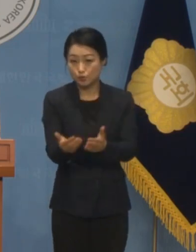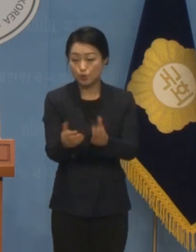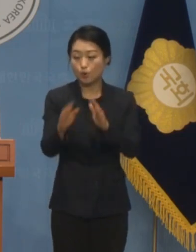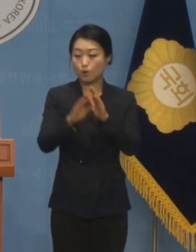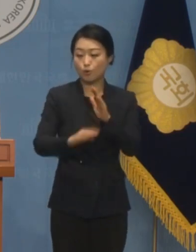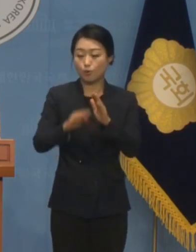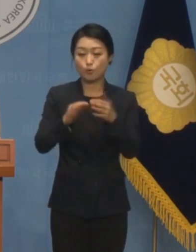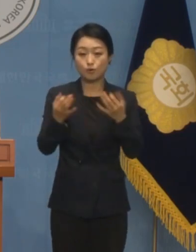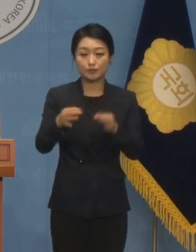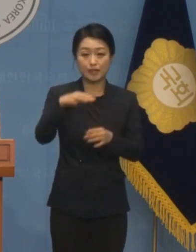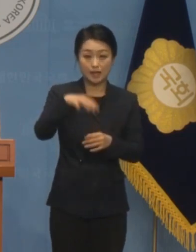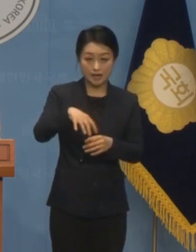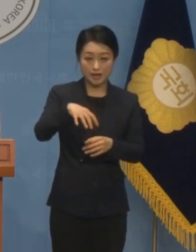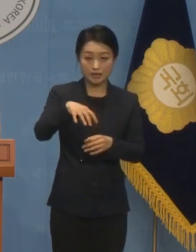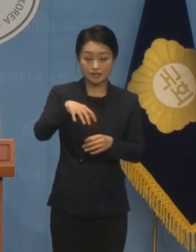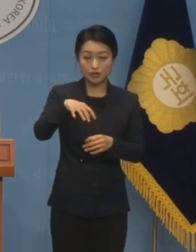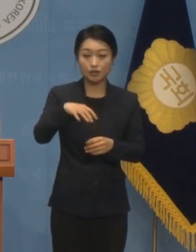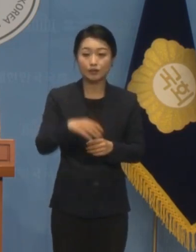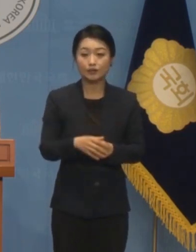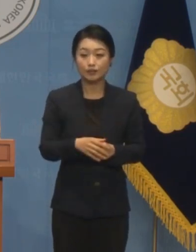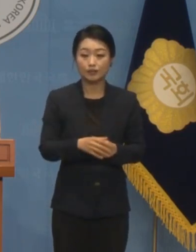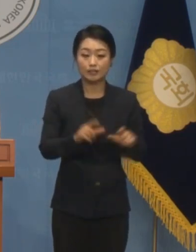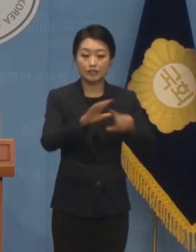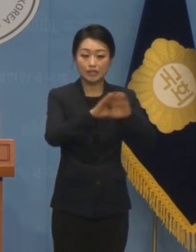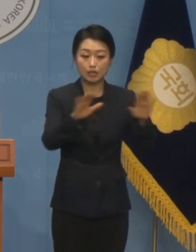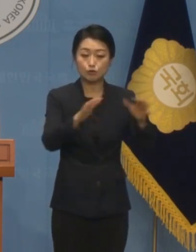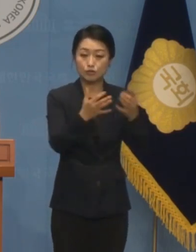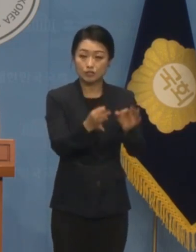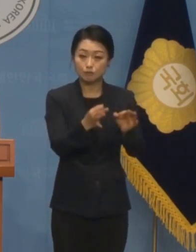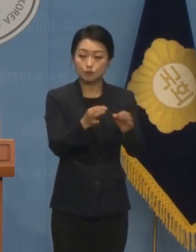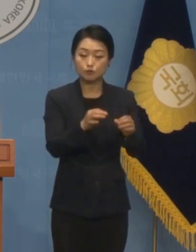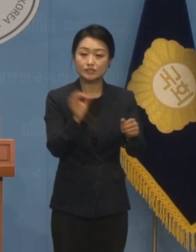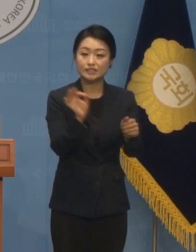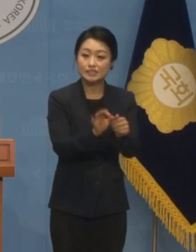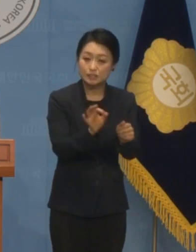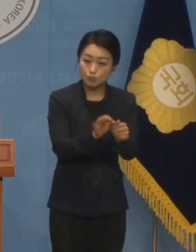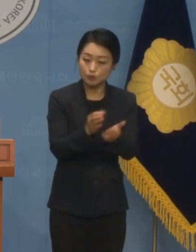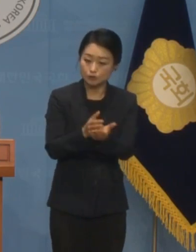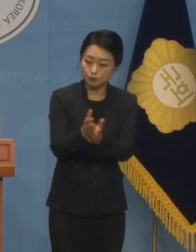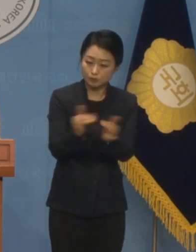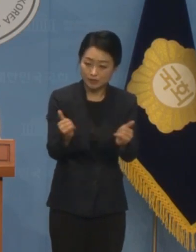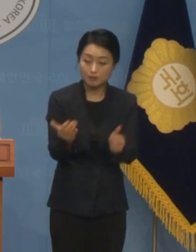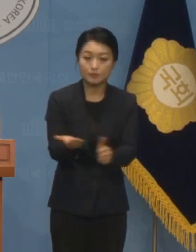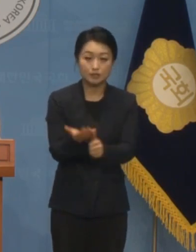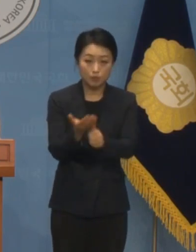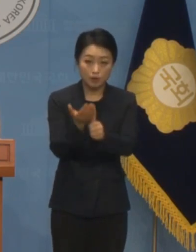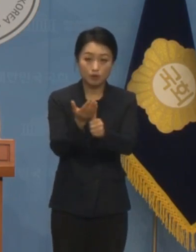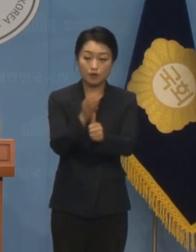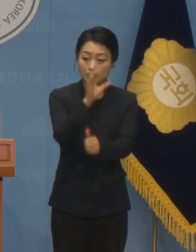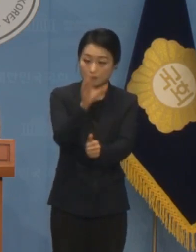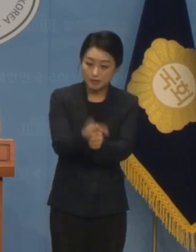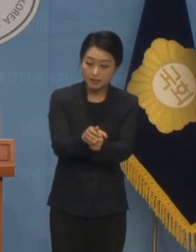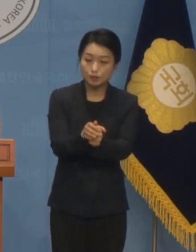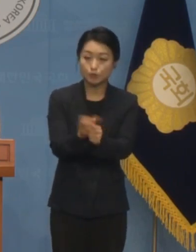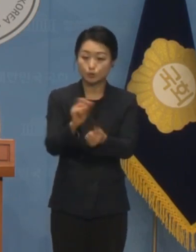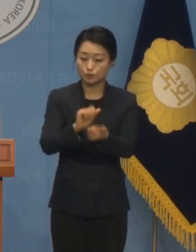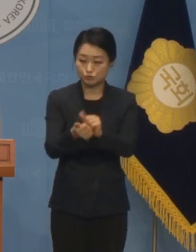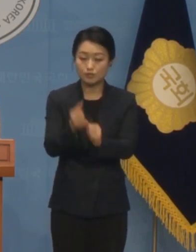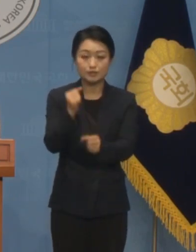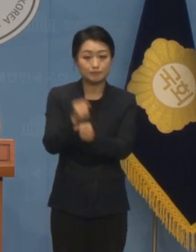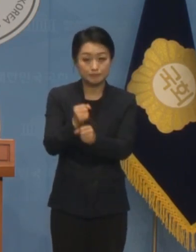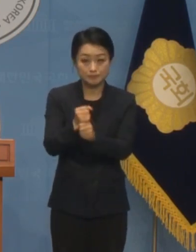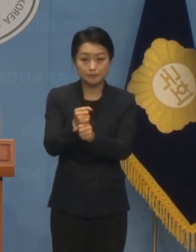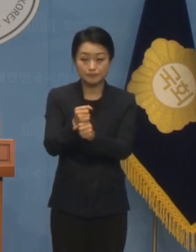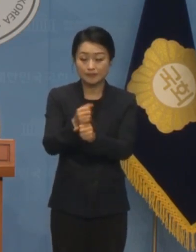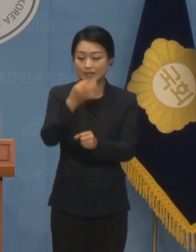공공금융기관의 기후금융 지원 활성화 및 기후금융 전문 인력 양성, 그리고 기후금융 채권 발행